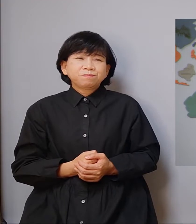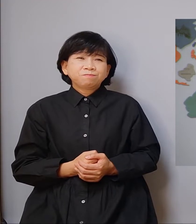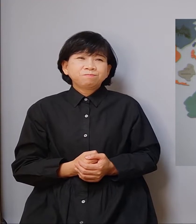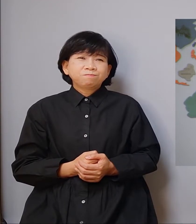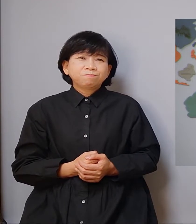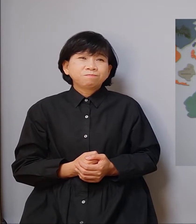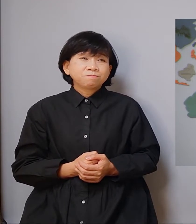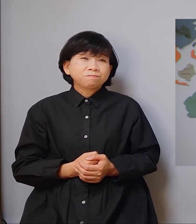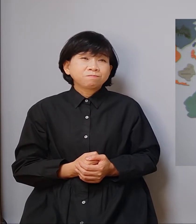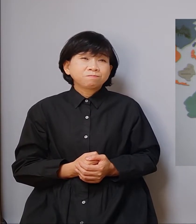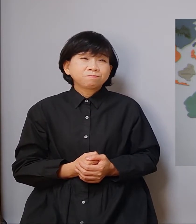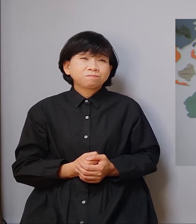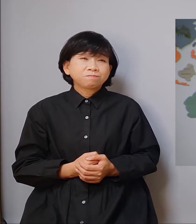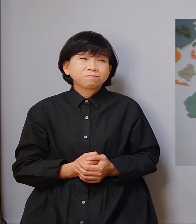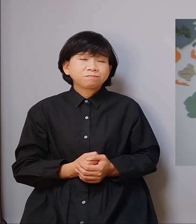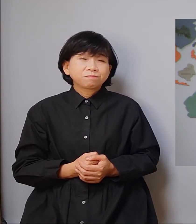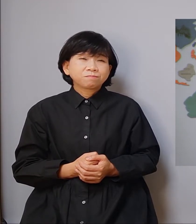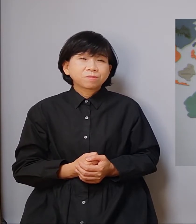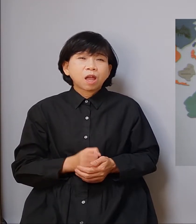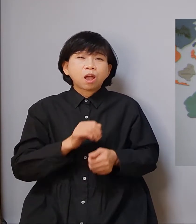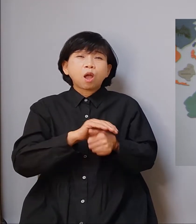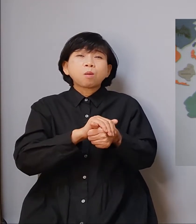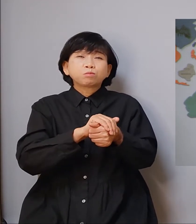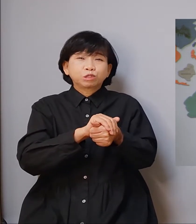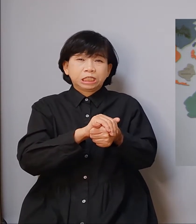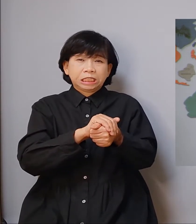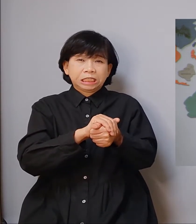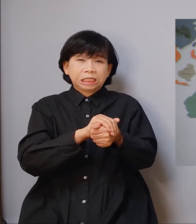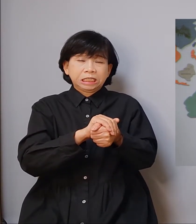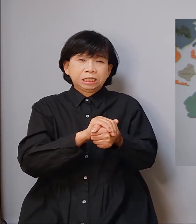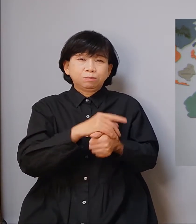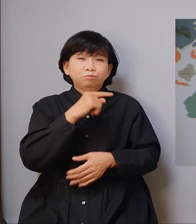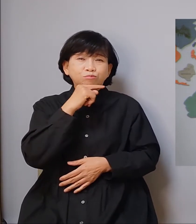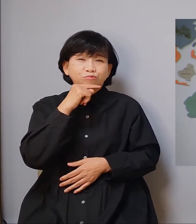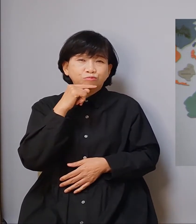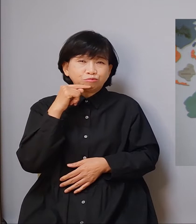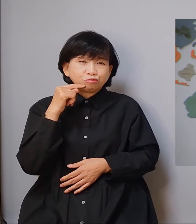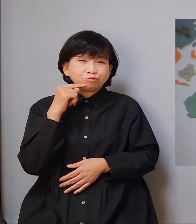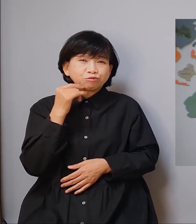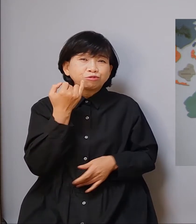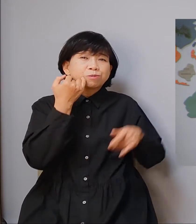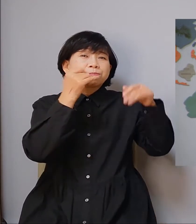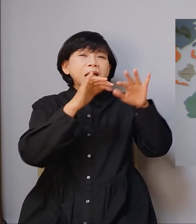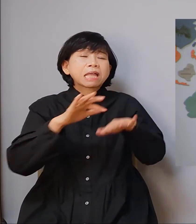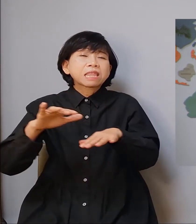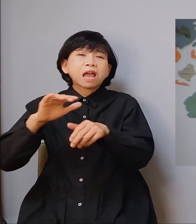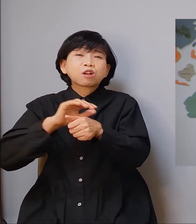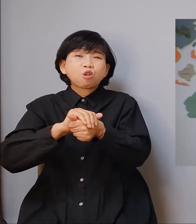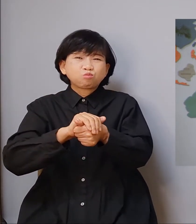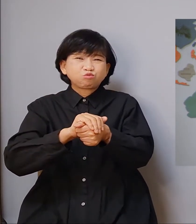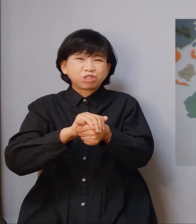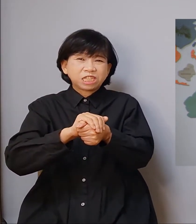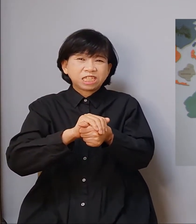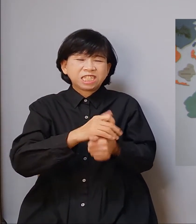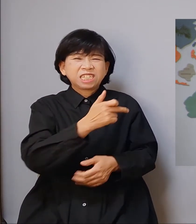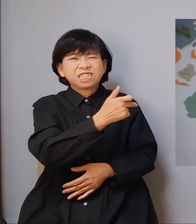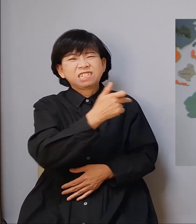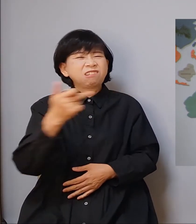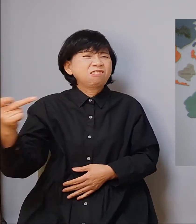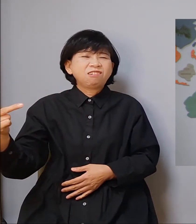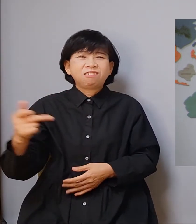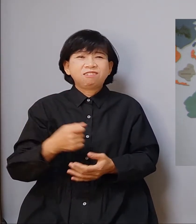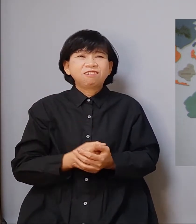가운데 붉은 바다 거북이 있습니다. 동물원에서 야, 거북이 참 크네, 그러면 대부분 붉은